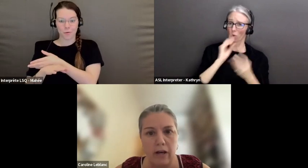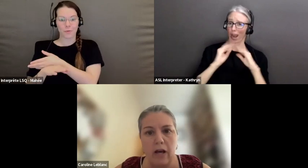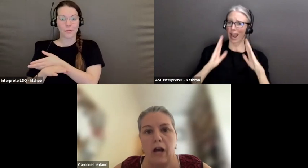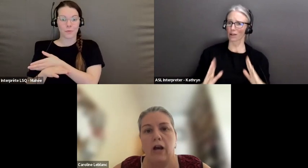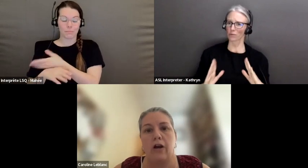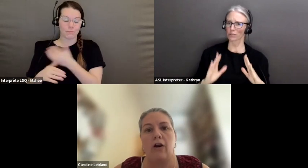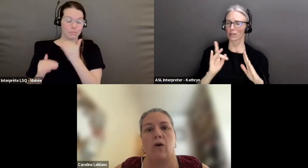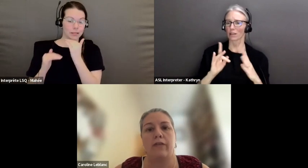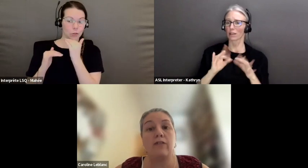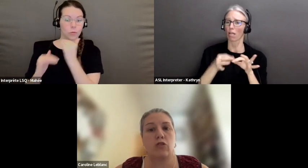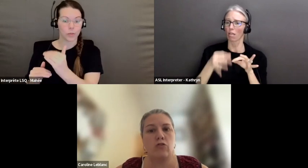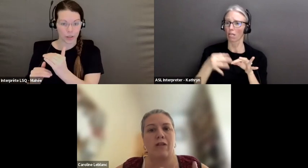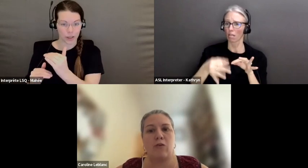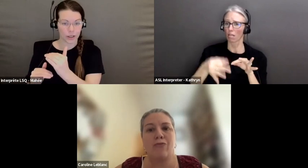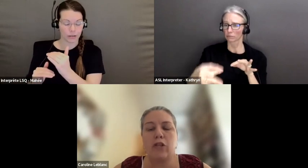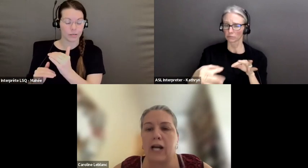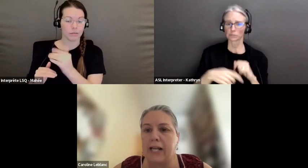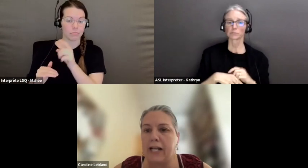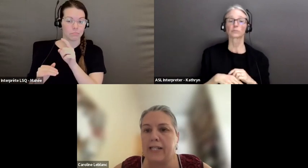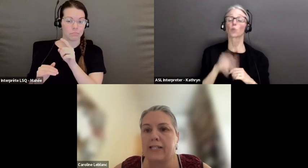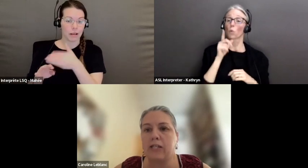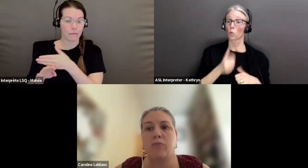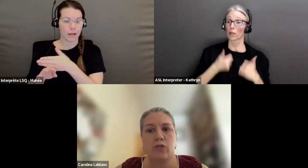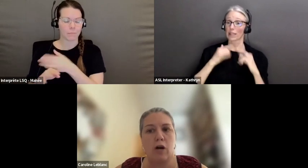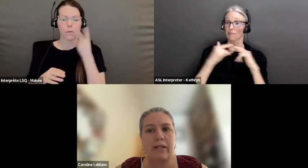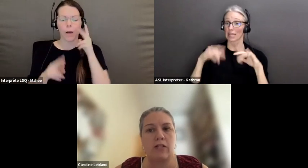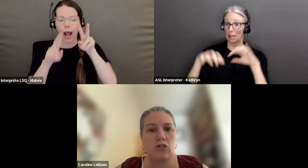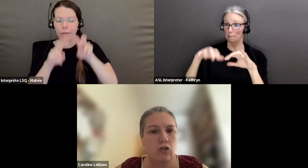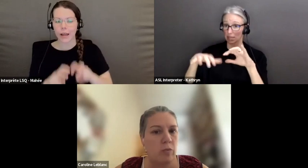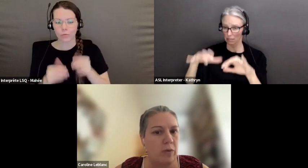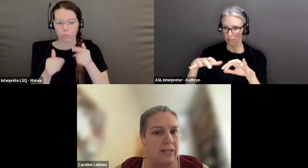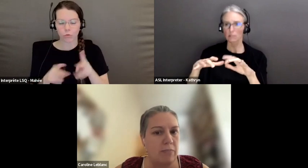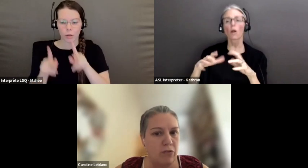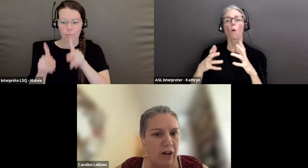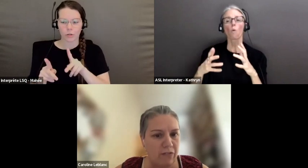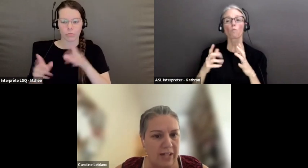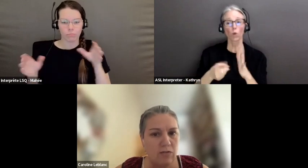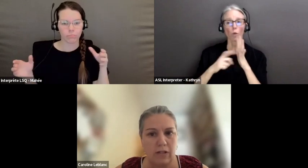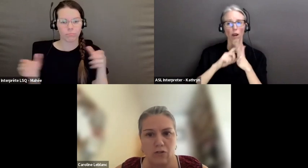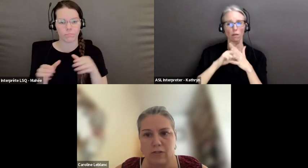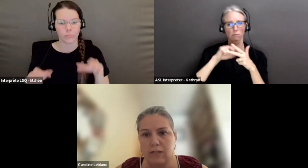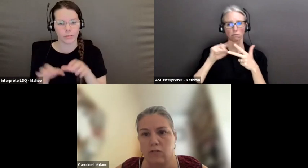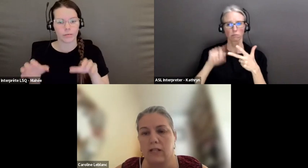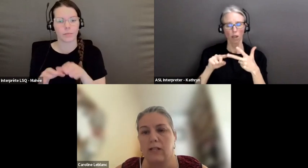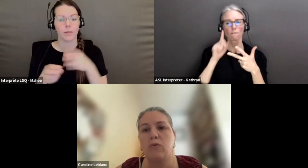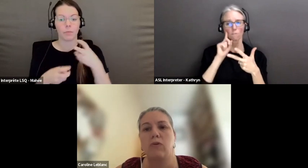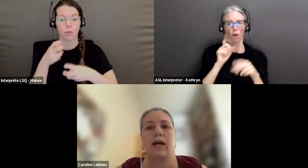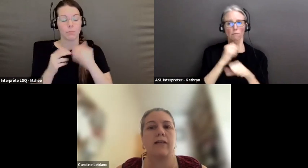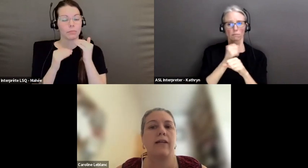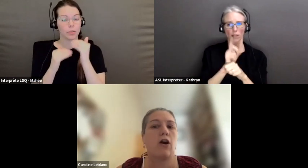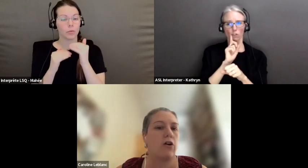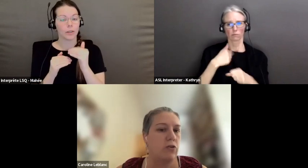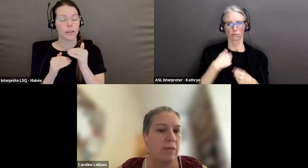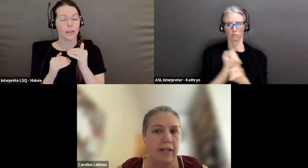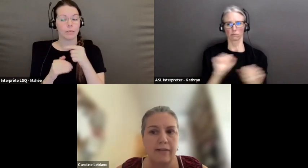sécurité. Dans ce que nous avons pu voir dans l'analyse, c'est que plusieurs personnes se sont mobilisées pour faire face aux enjeux de sécurité, pour